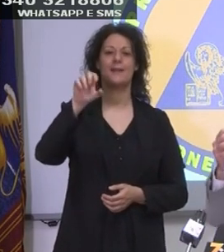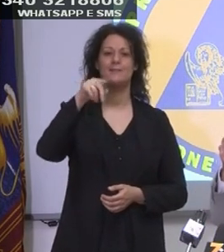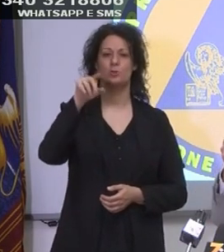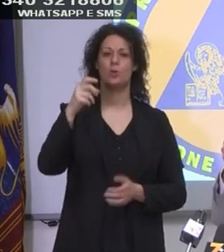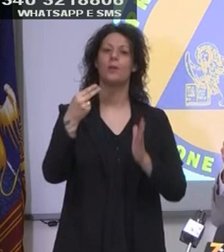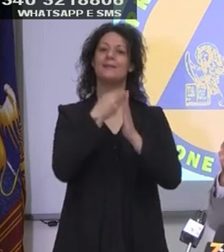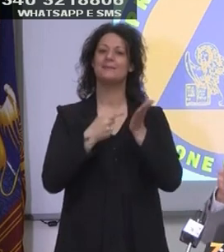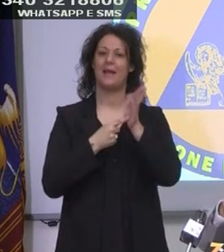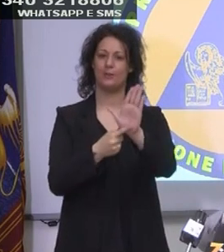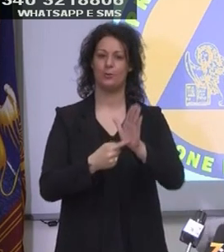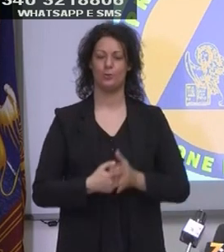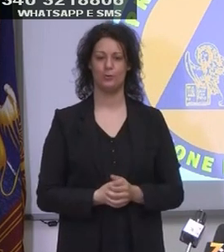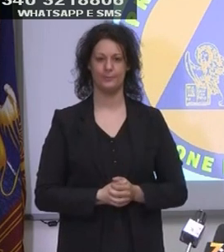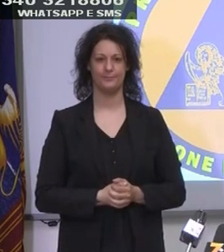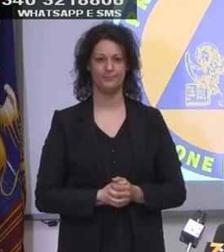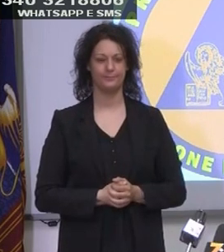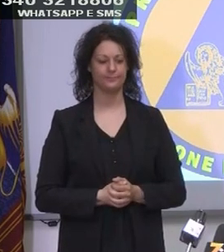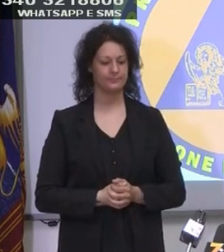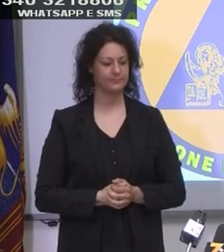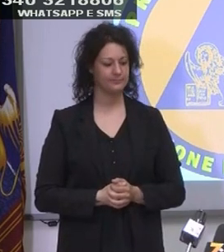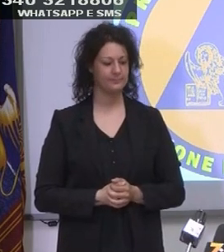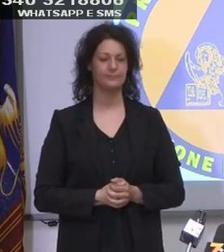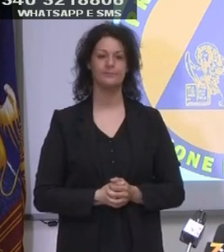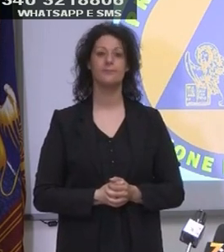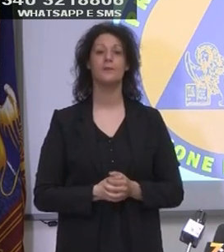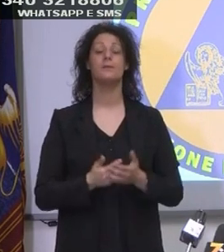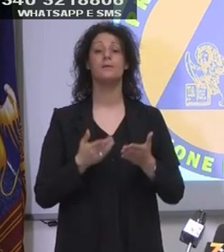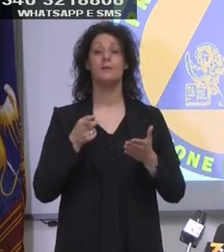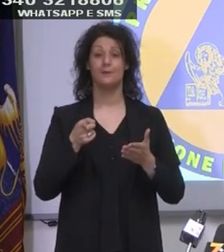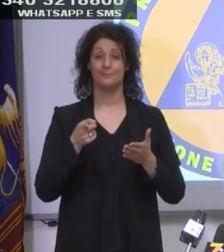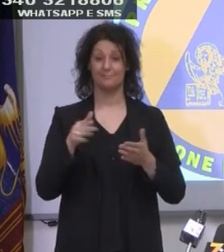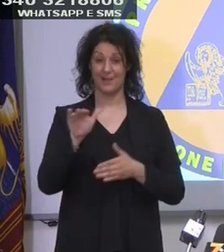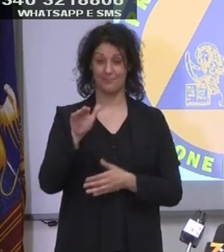disegno e manda anche, è figlio di